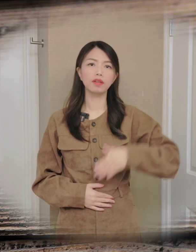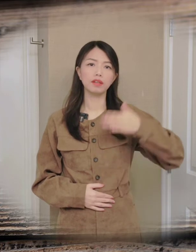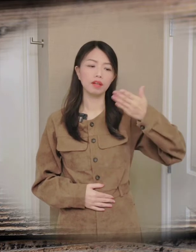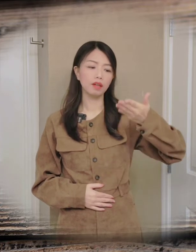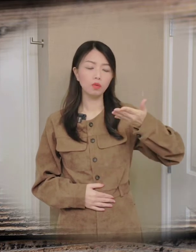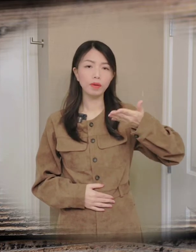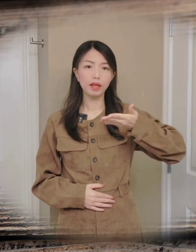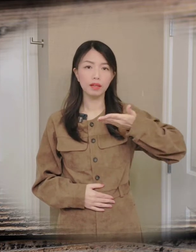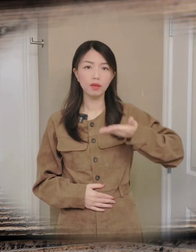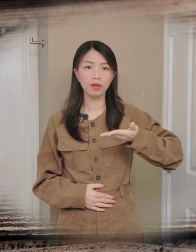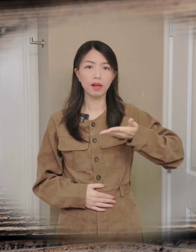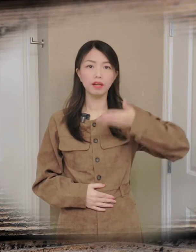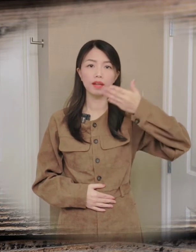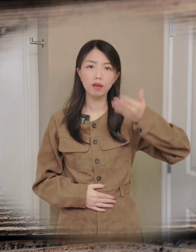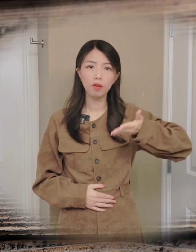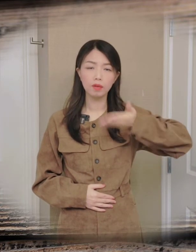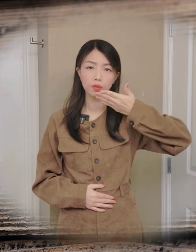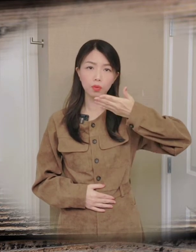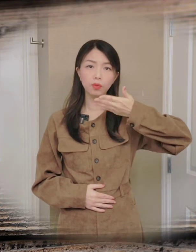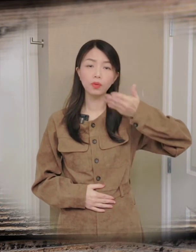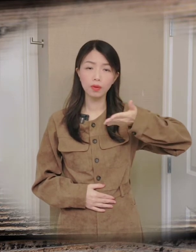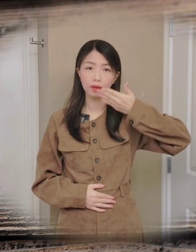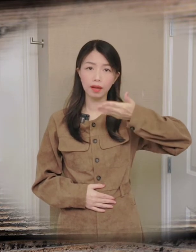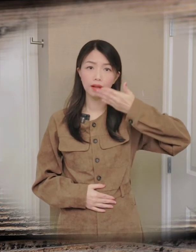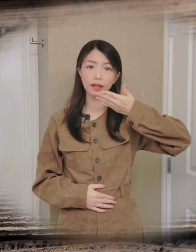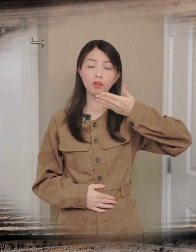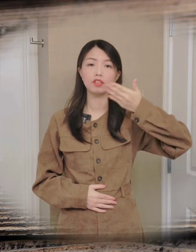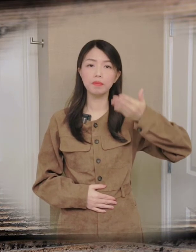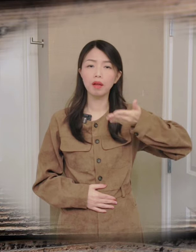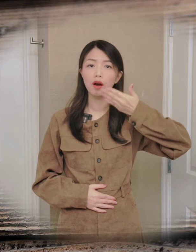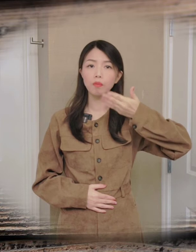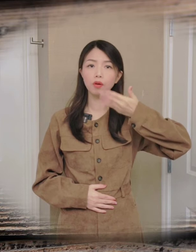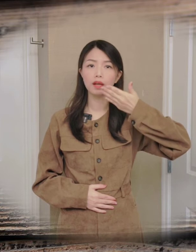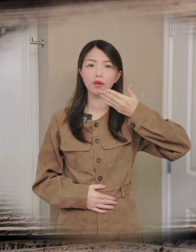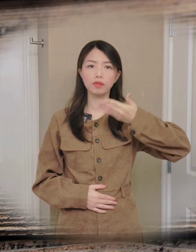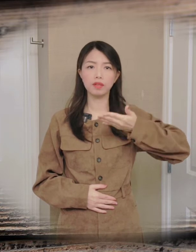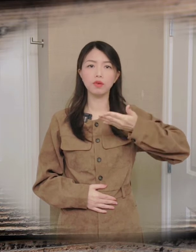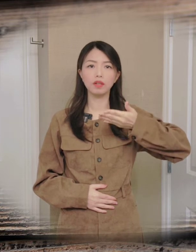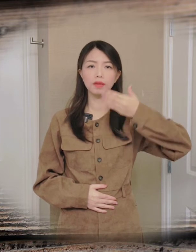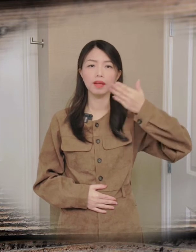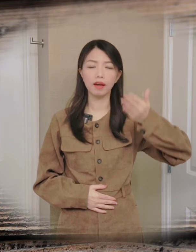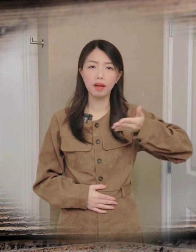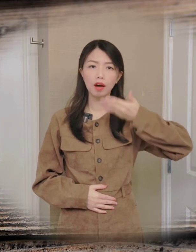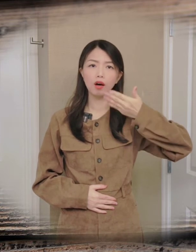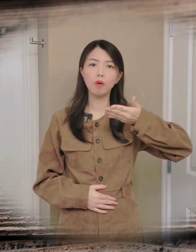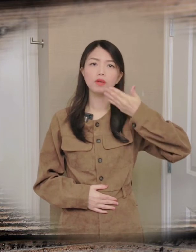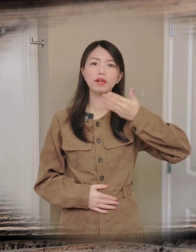뜻의 수어는 손바닥이 위를 향하게 해서 입 쪽으로 이렇게 갖다 대주시면 먹다라고 한 뜻의 수어가